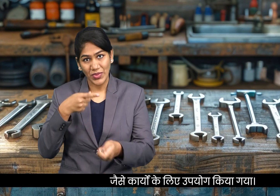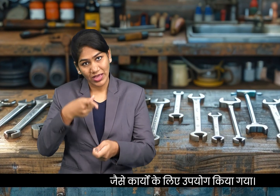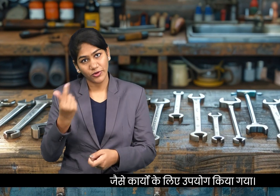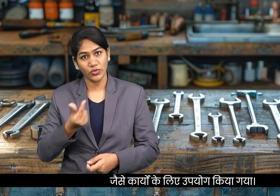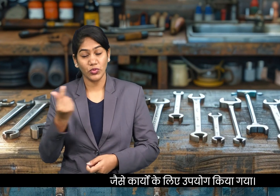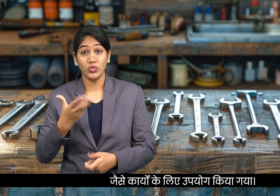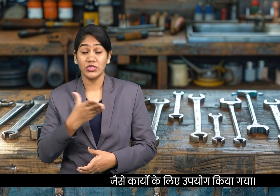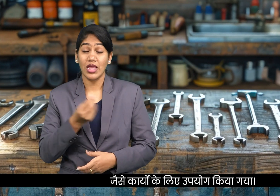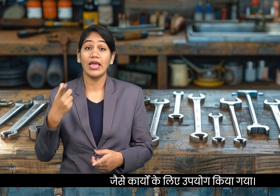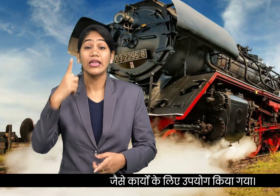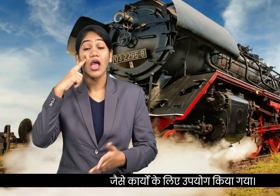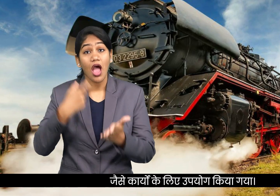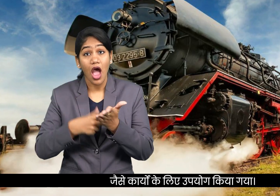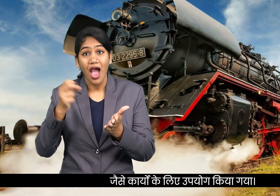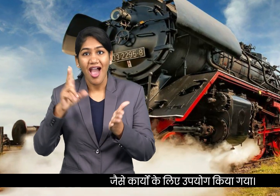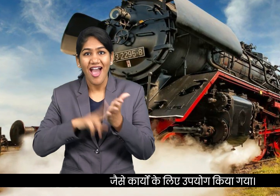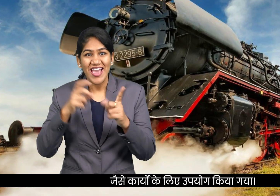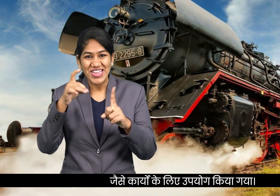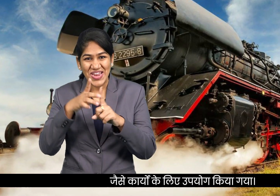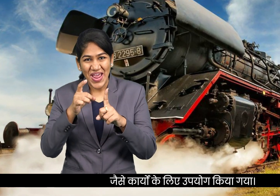लिए उपयोग किया गया।